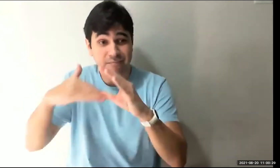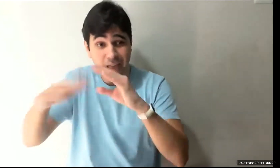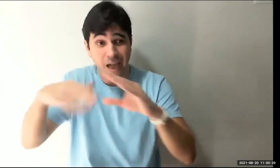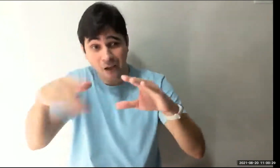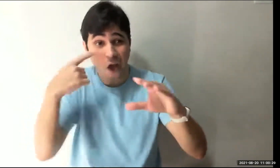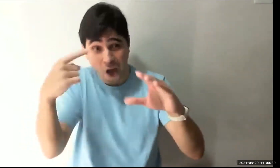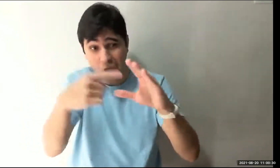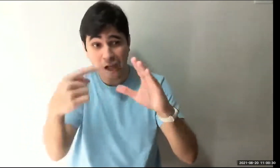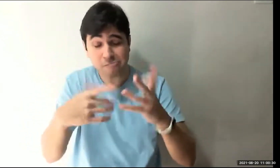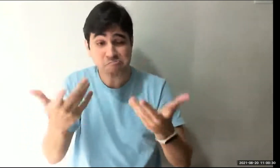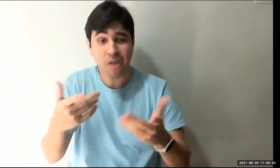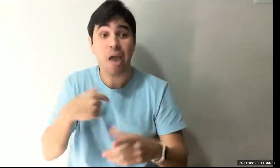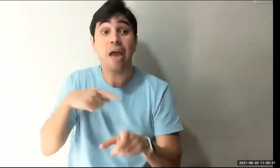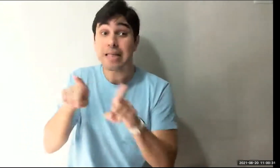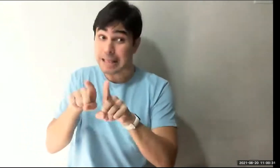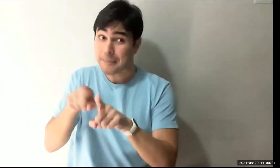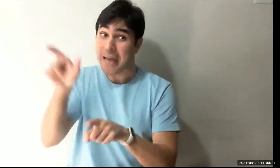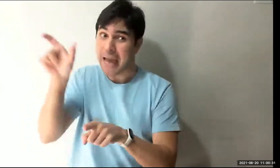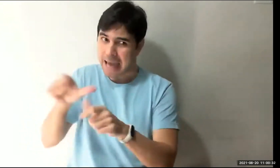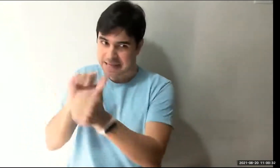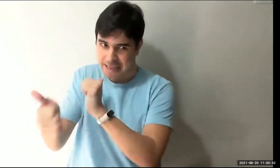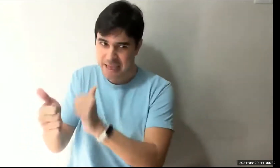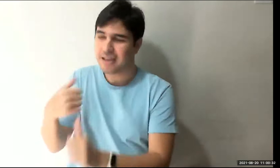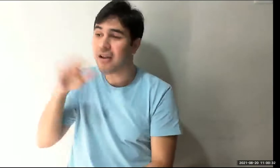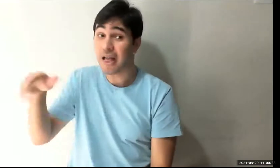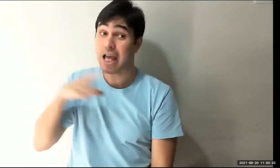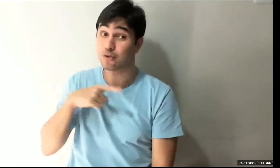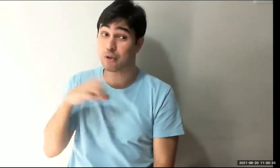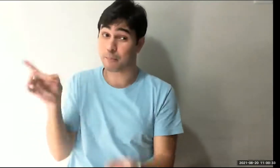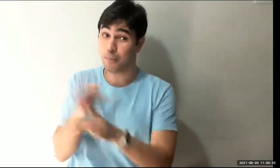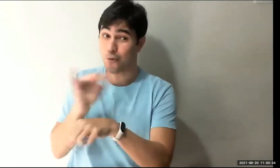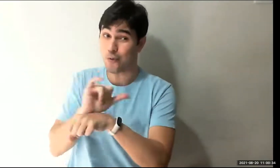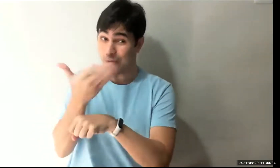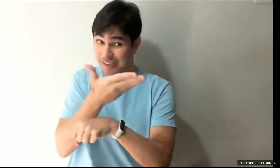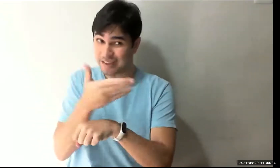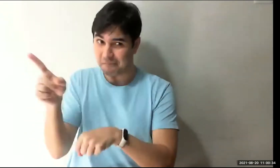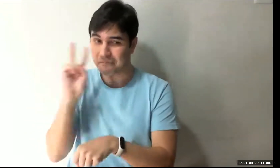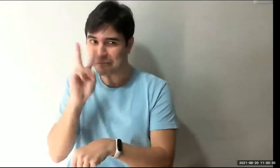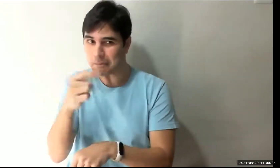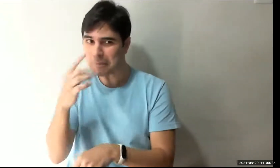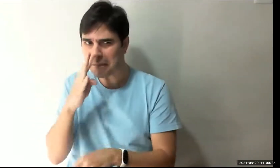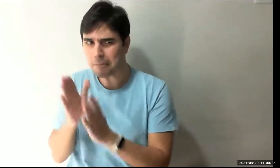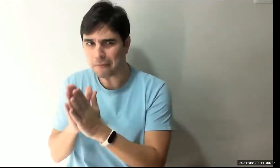O que eu quero fazer realmente é divulgar. Então, assim, eu peço até a ajuda de vocês para que possamos